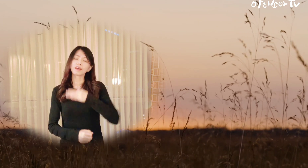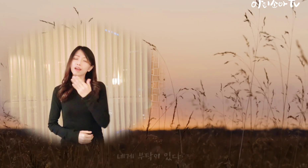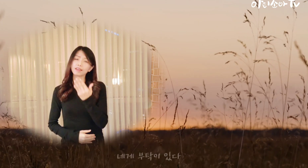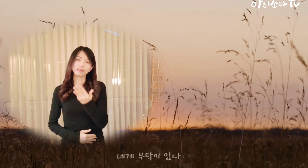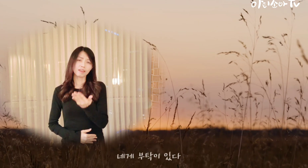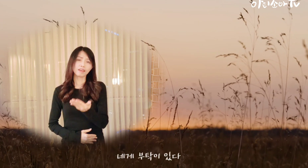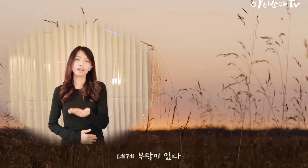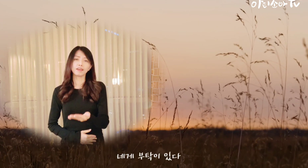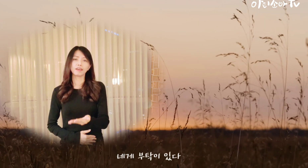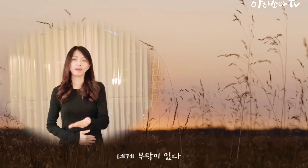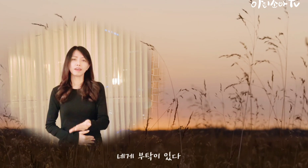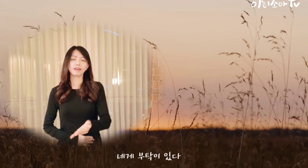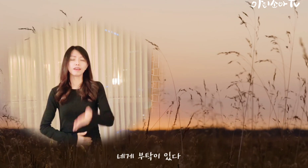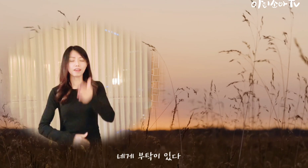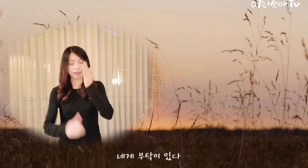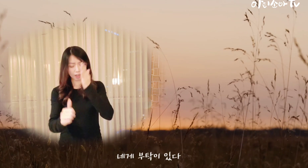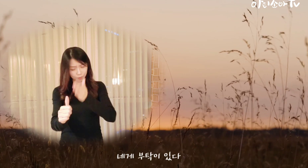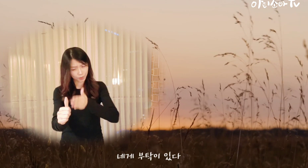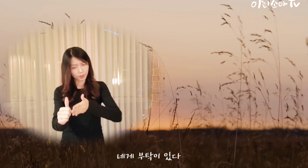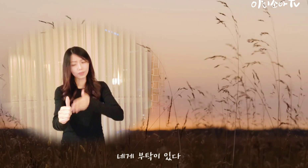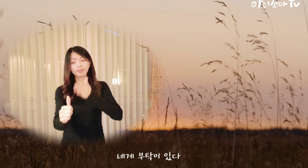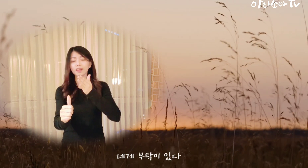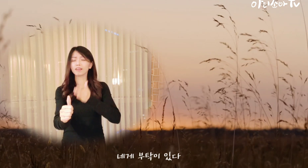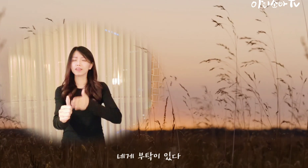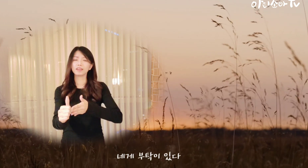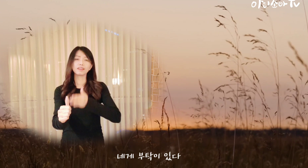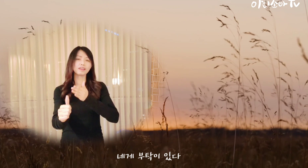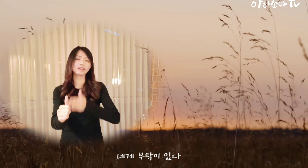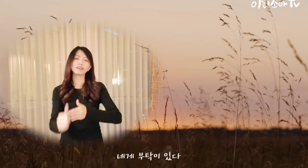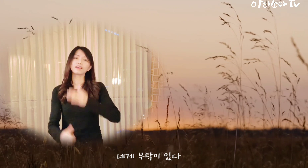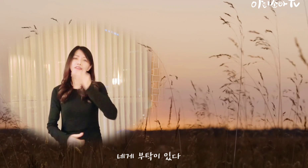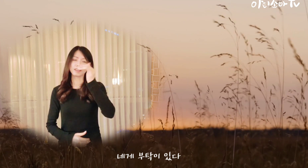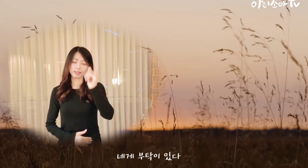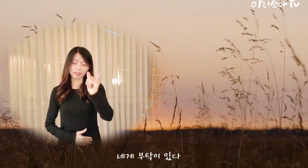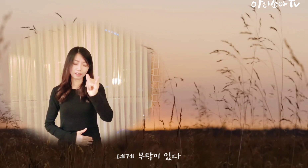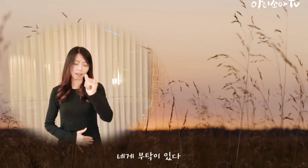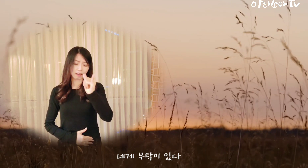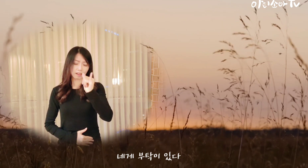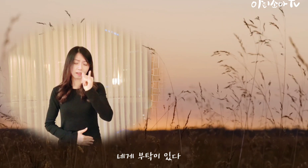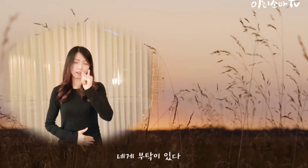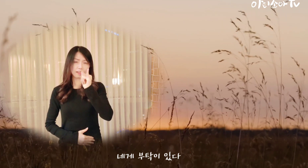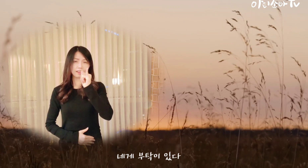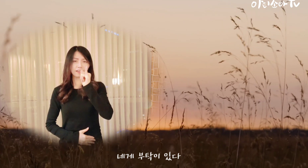사랑아 내게 부탁이